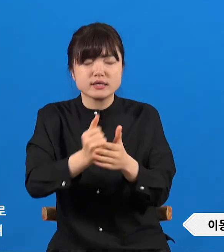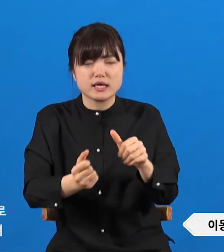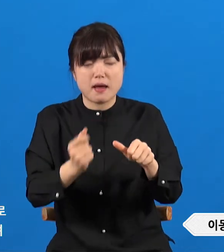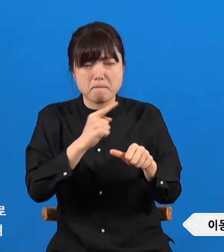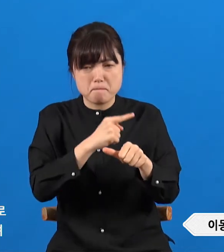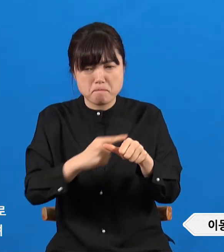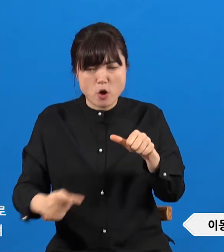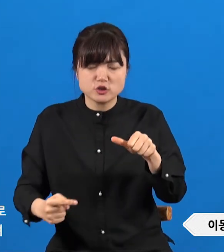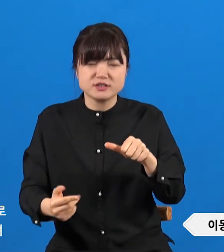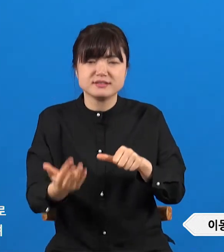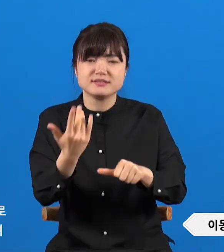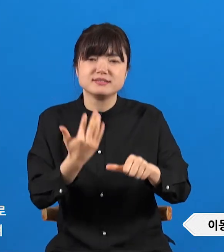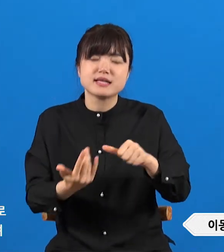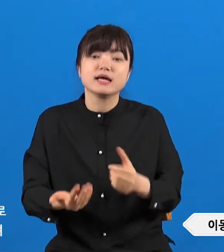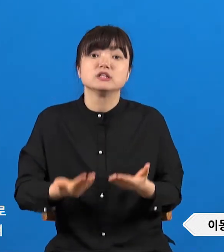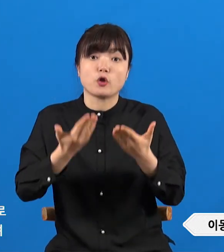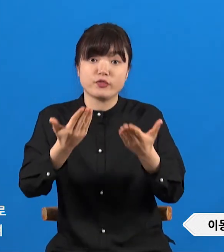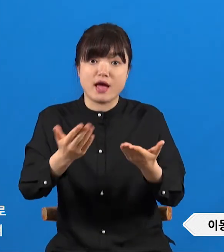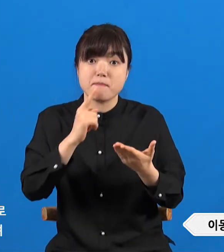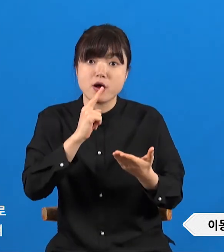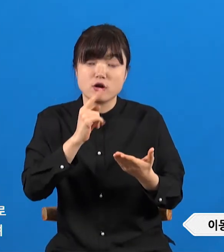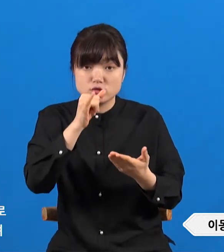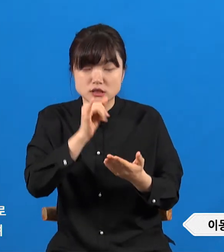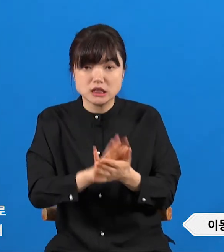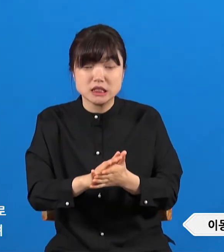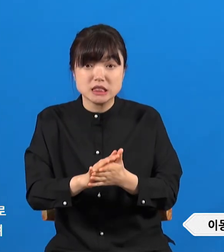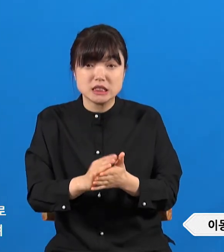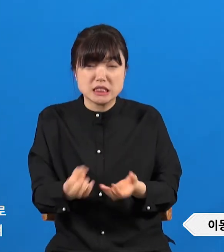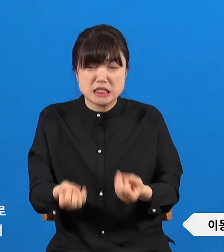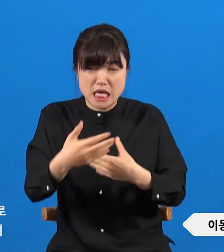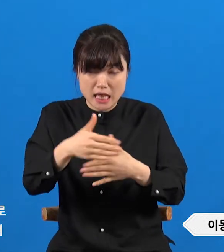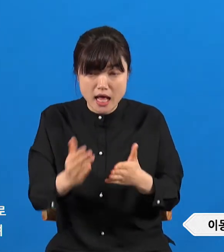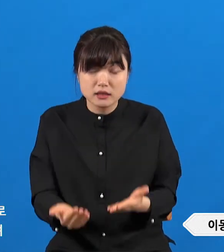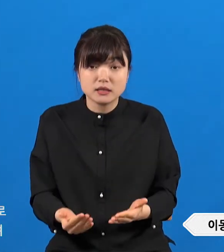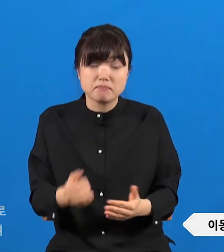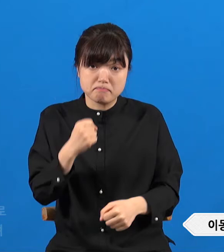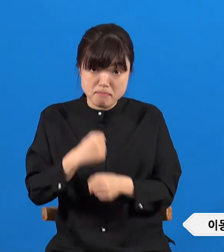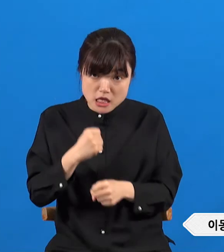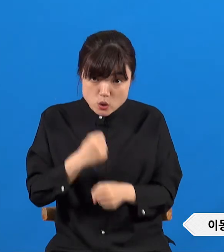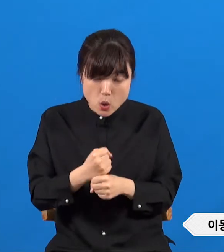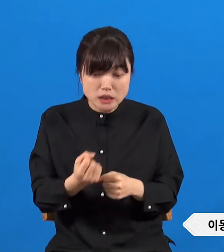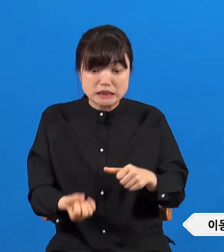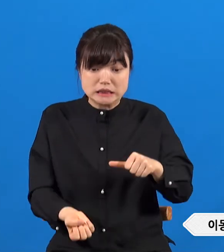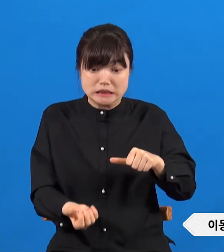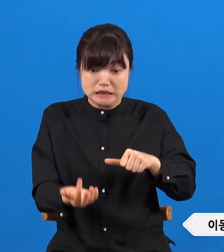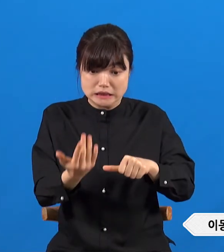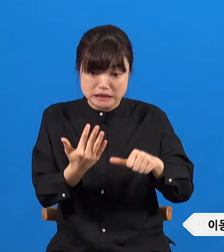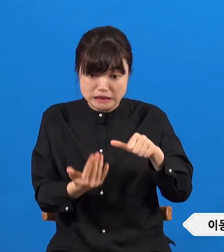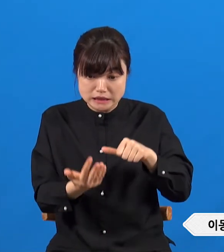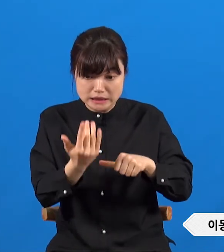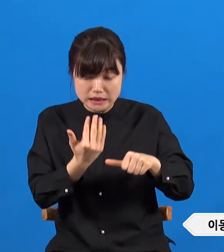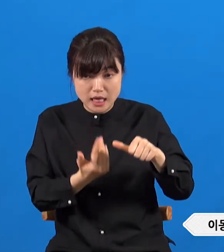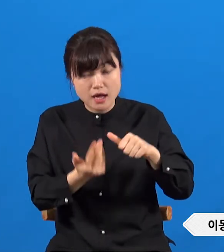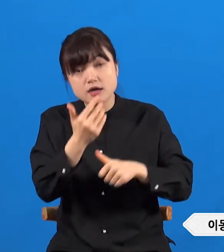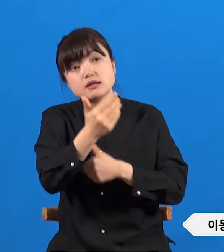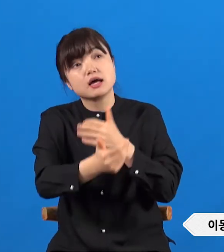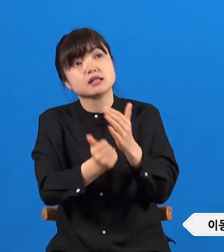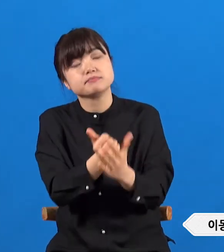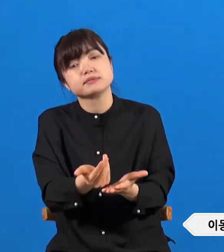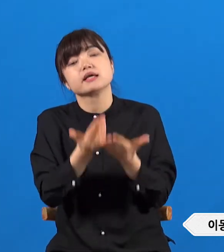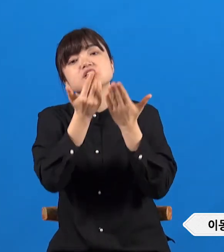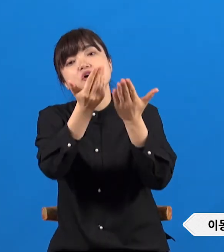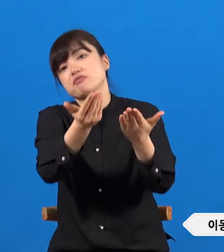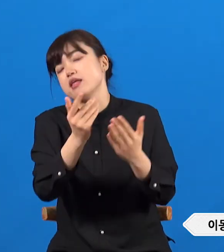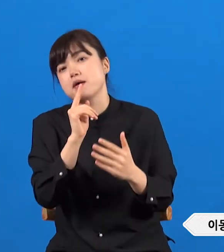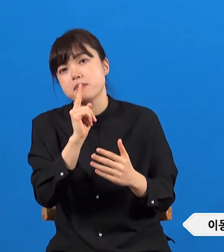드리며, 뭐 했다는 거예요? 한마디로 그들은 제단을 만들고 제단 위에서 번제를 태워